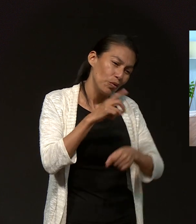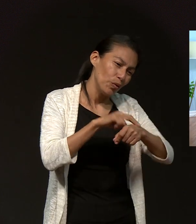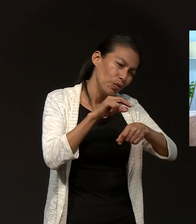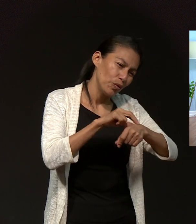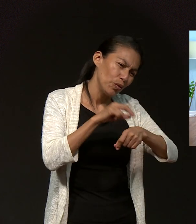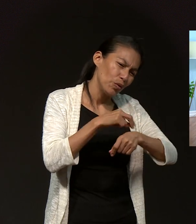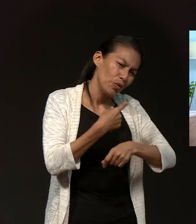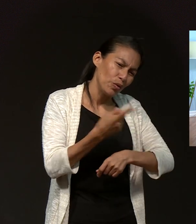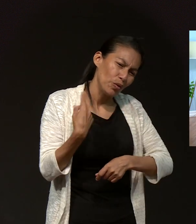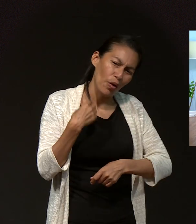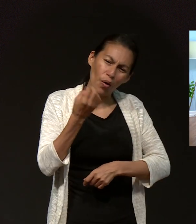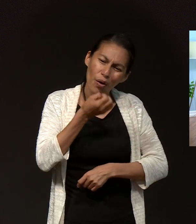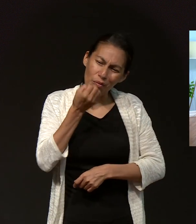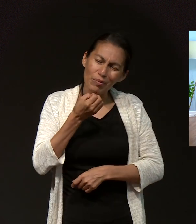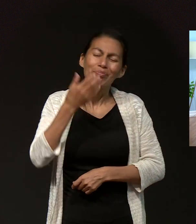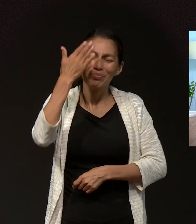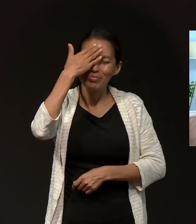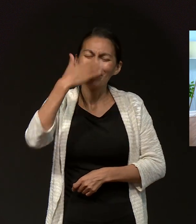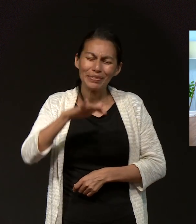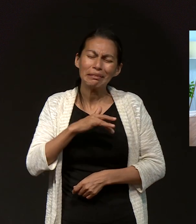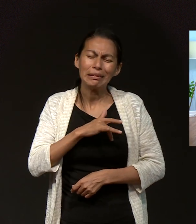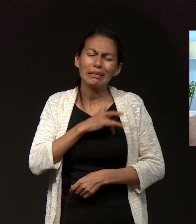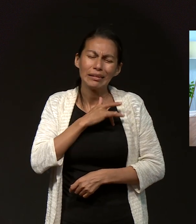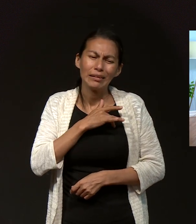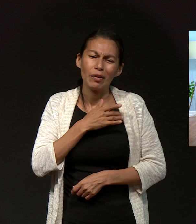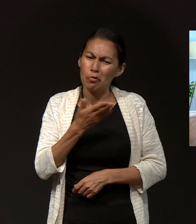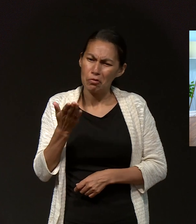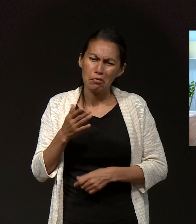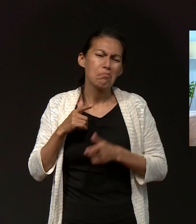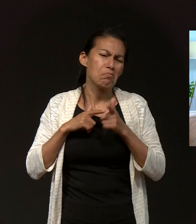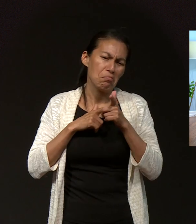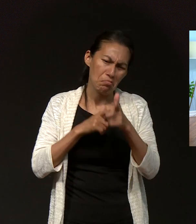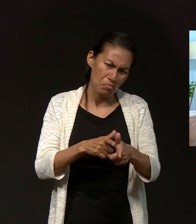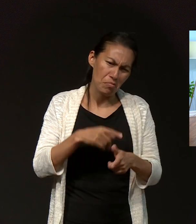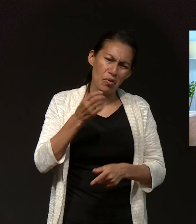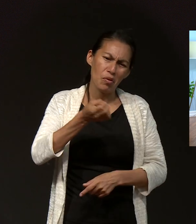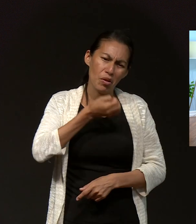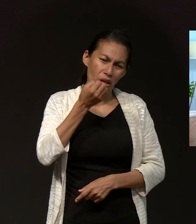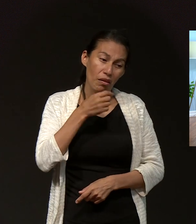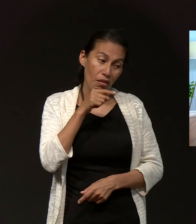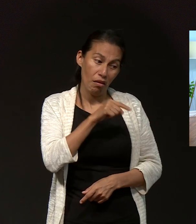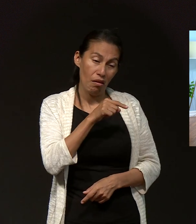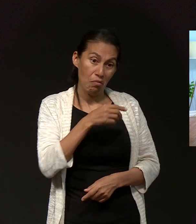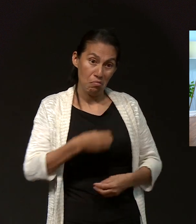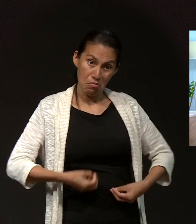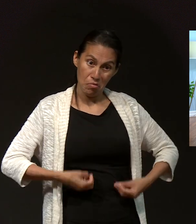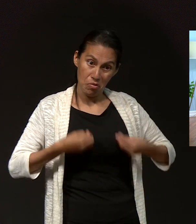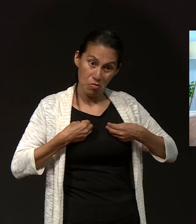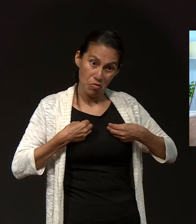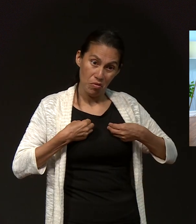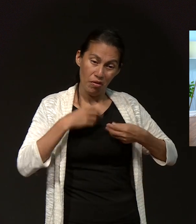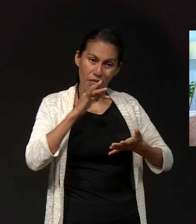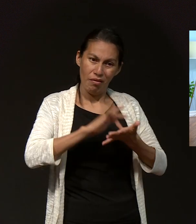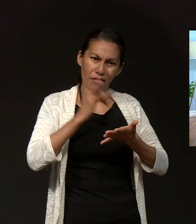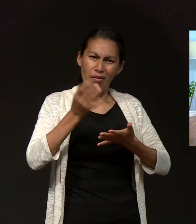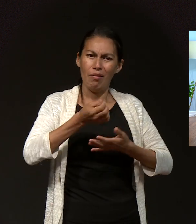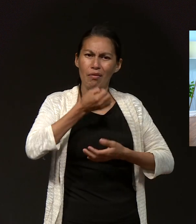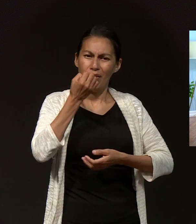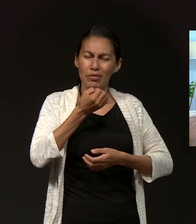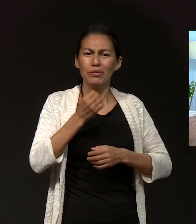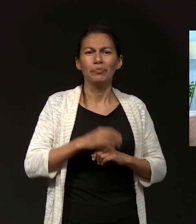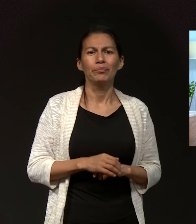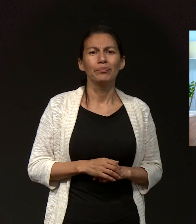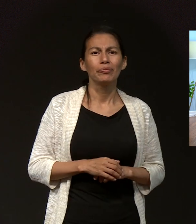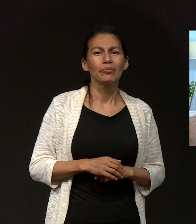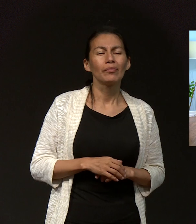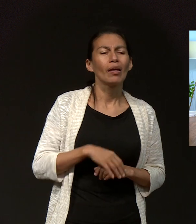Me dijo, ya lo sabía, ya lo presentía, me dijo. Ya sabía. Dice, pues sigan orándose. Porque Neftalí sigue vivo por eso. Yo no tengo